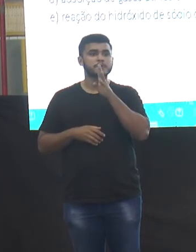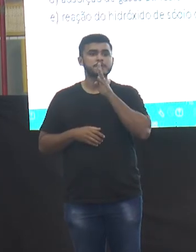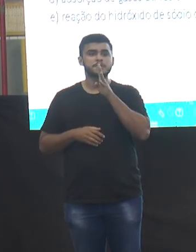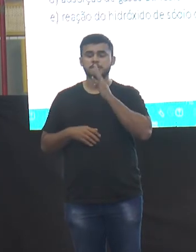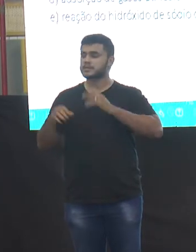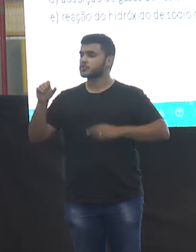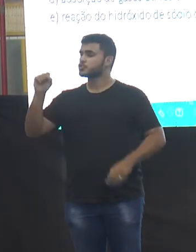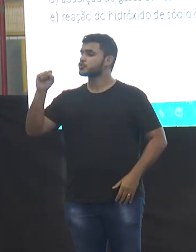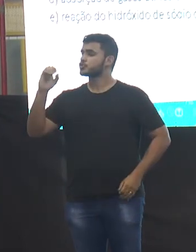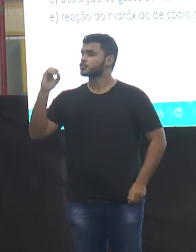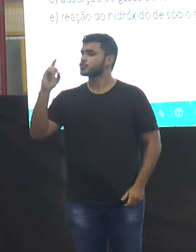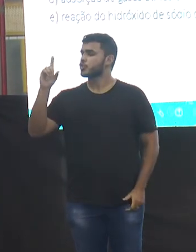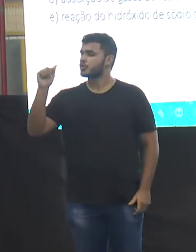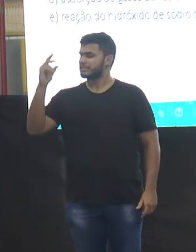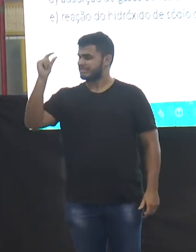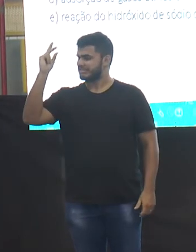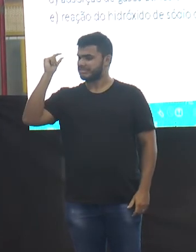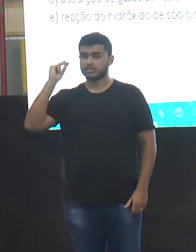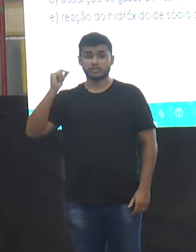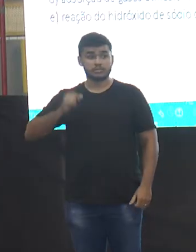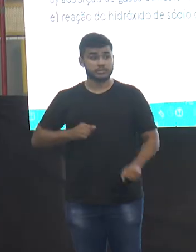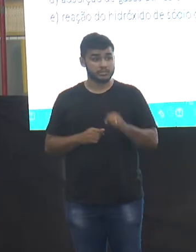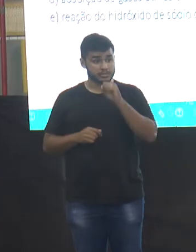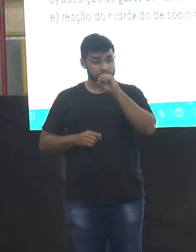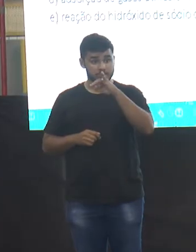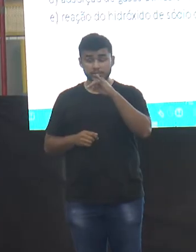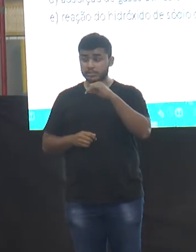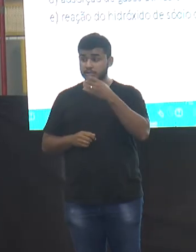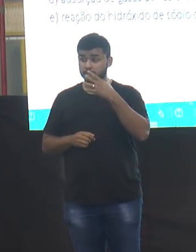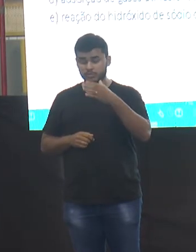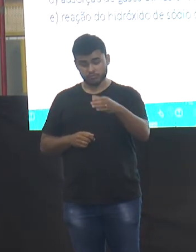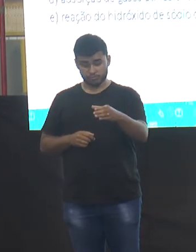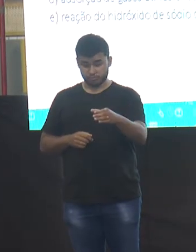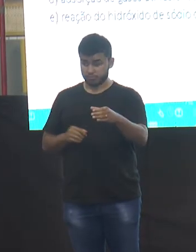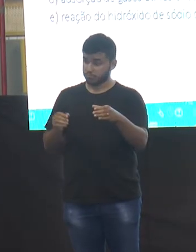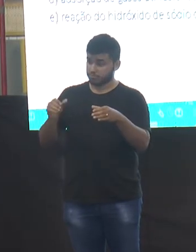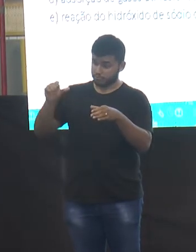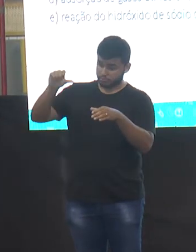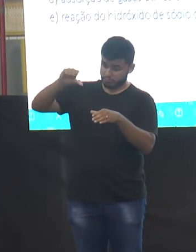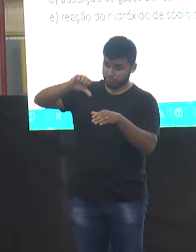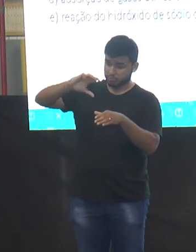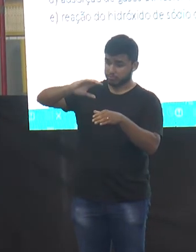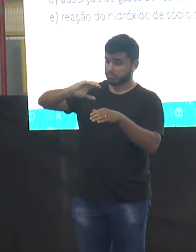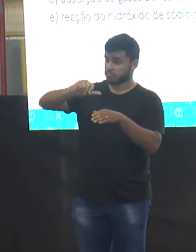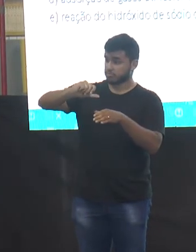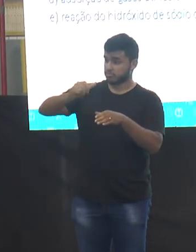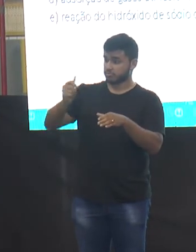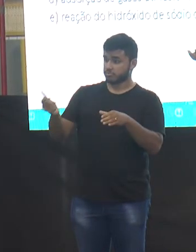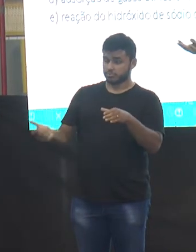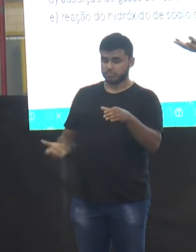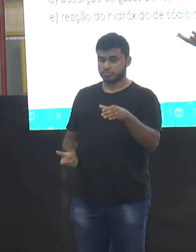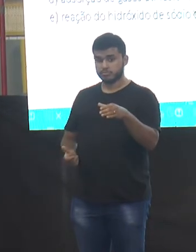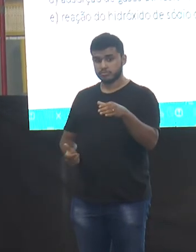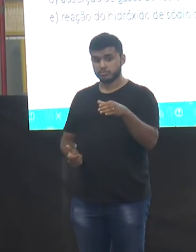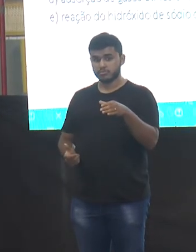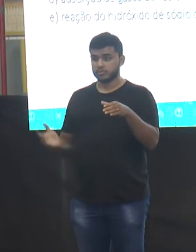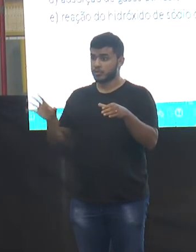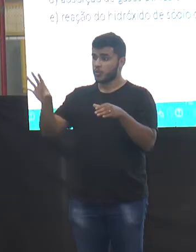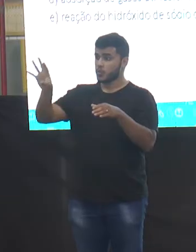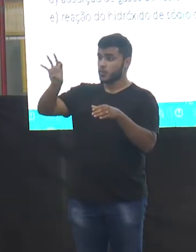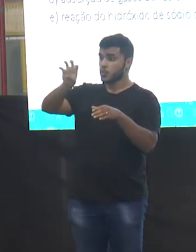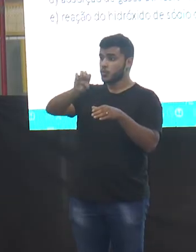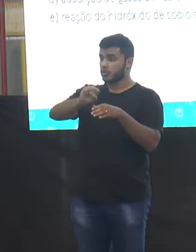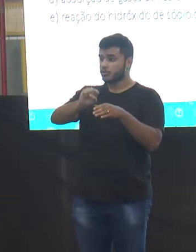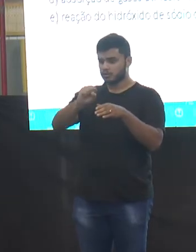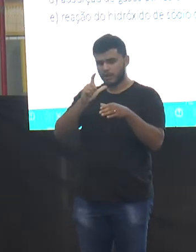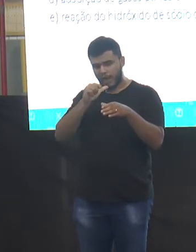soda cáustica, já viu isso. Se eu deixar o recipiente que tem a soda cáustica aberto, ele começa a absorver